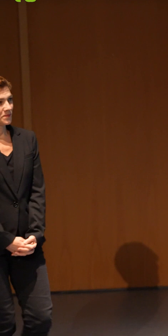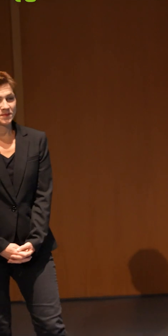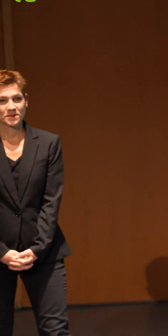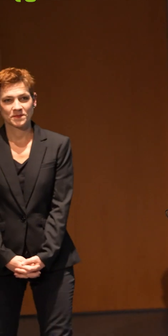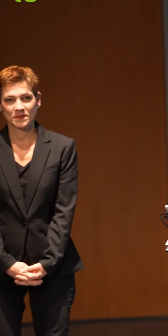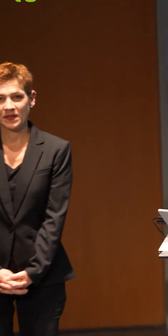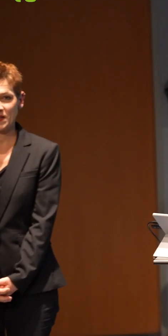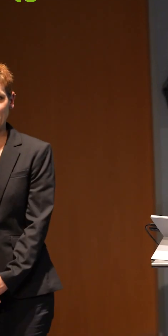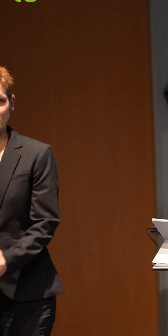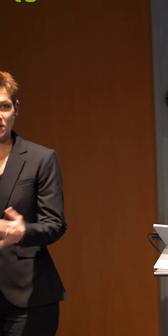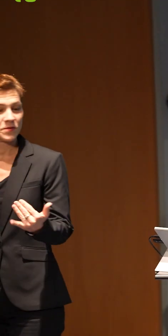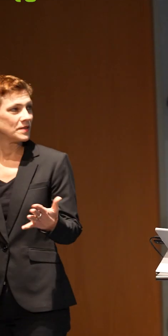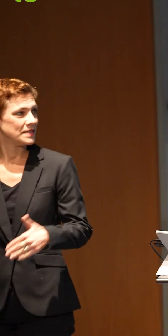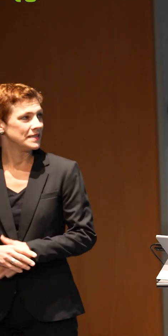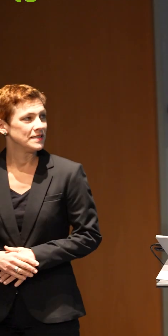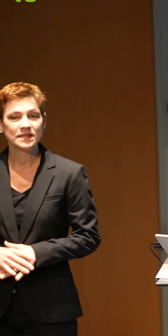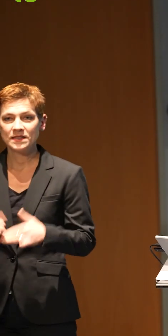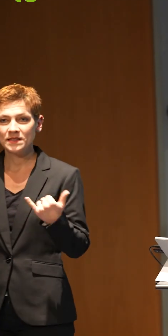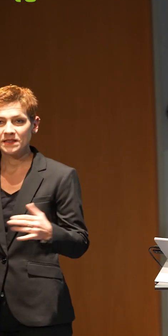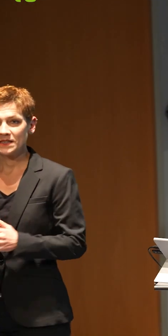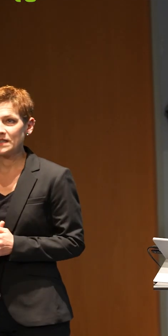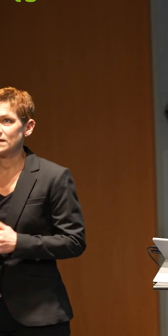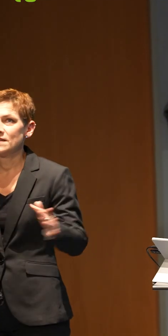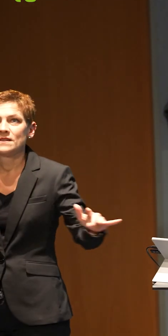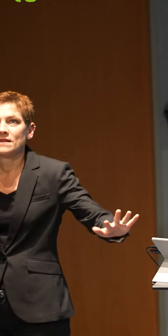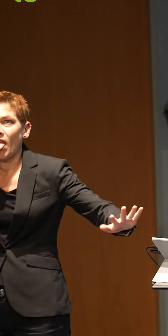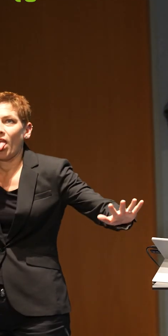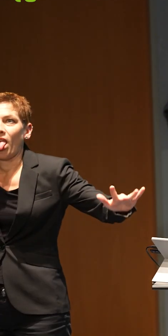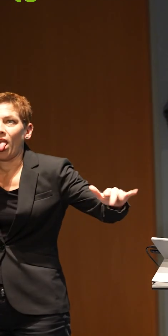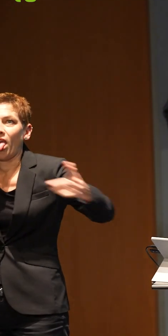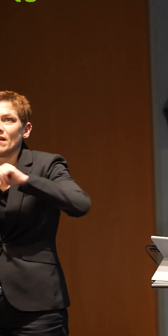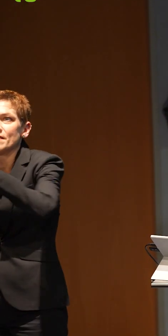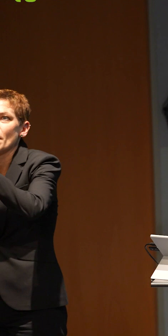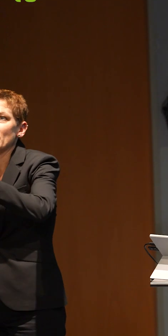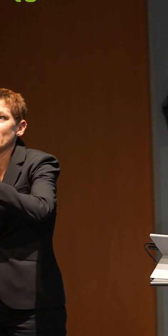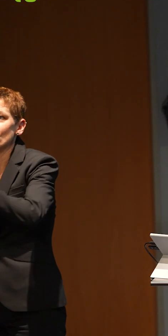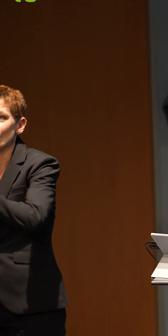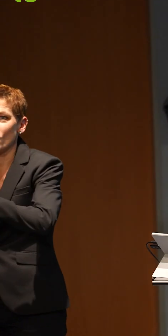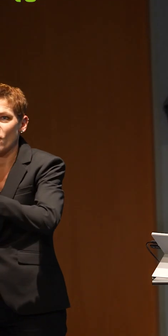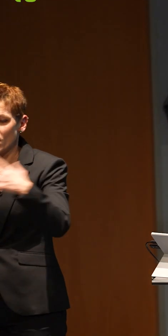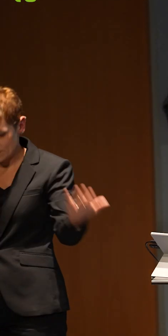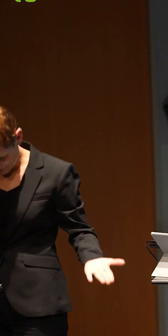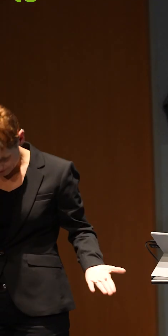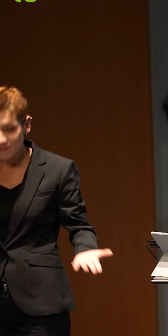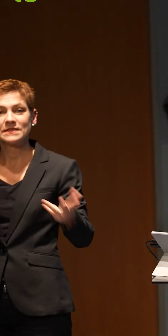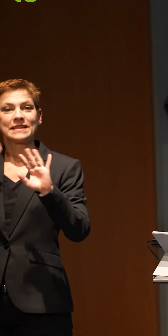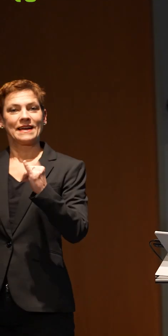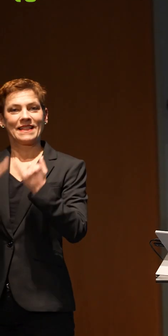So, nachdem alle offenbar schon halb bei ihren Folgeterminen sind, will ich mich kurz fassen. Das Gedicht war aber ein wunderbarer